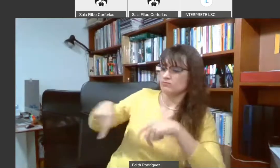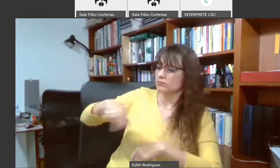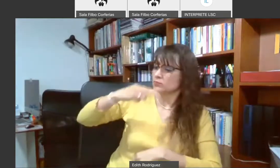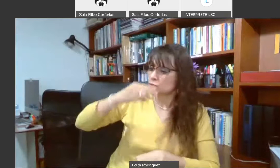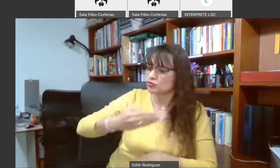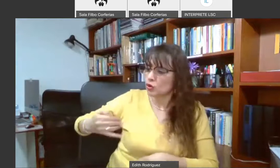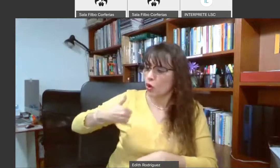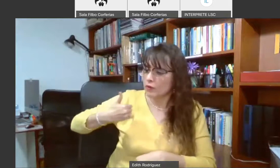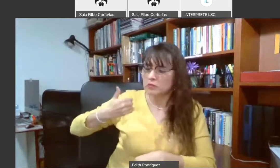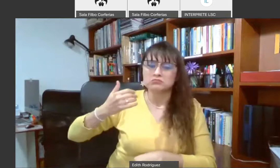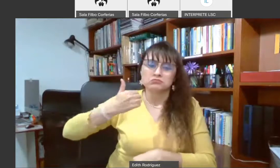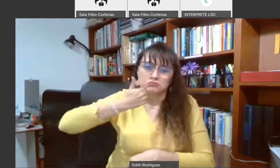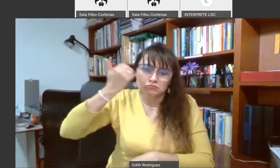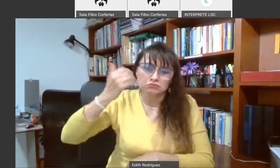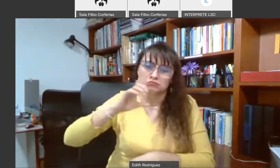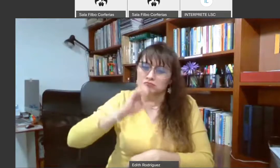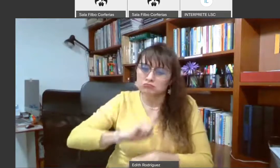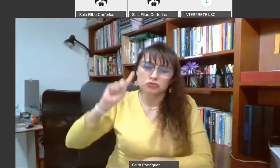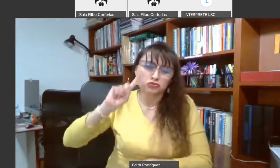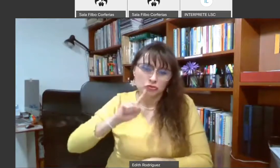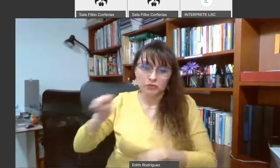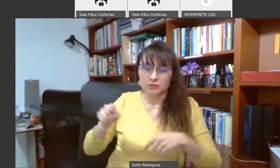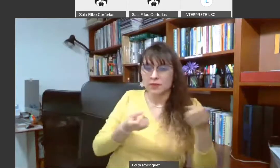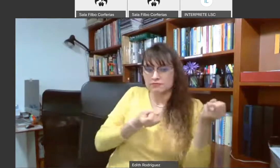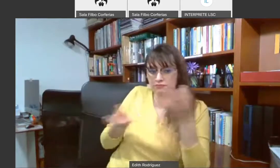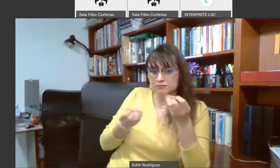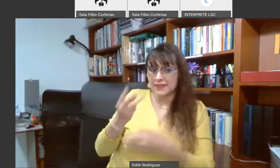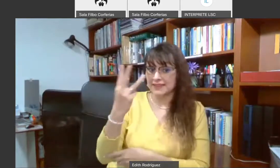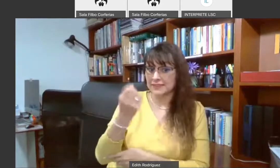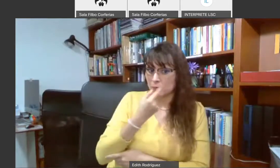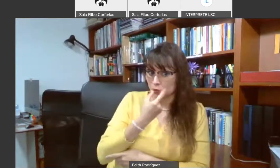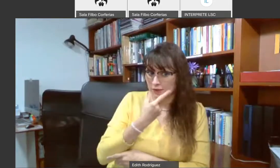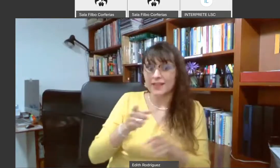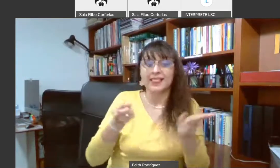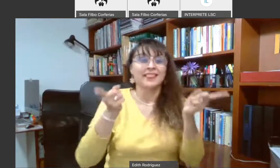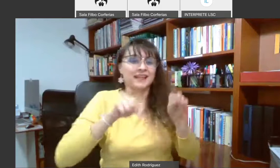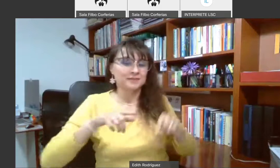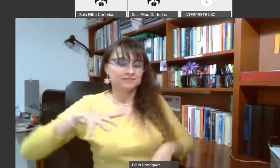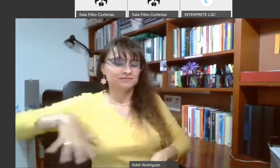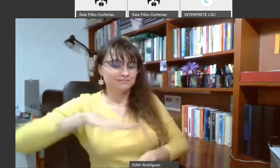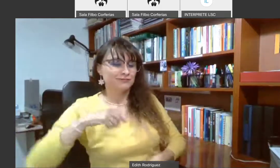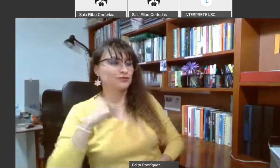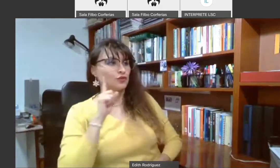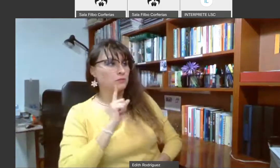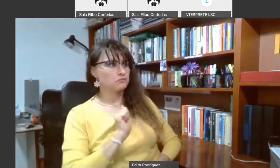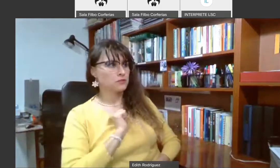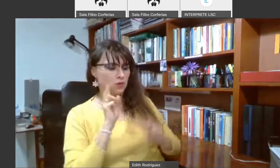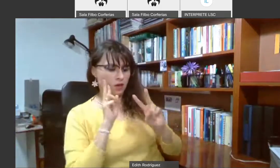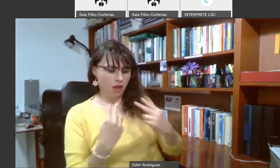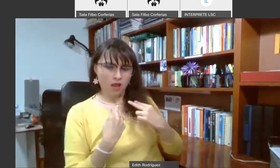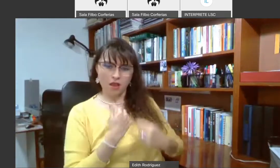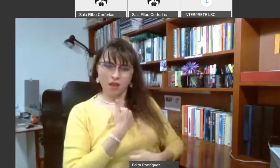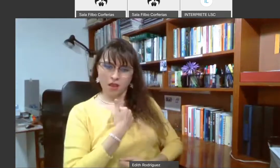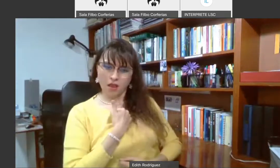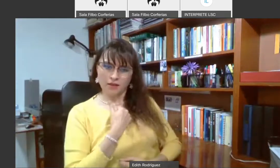pueden usar los padres de familia, los docentes, los modelos lingüísticos y viceversa. También lo pueden usar las personas sordas, que